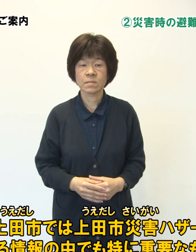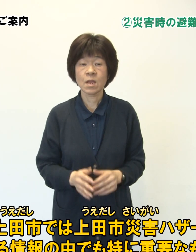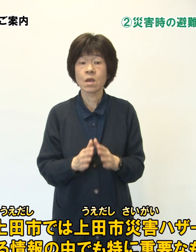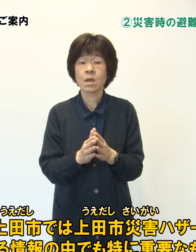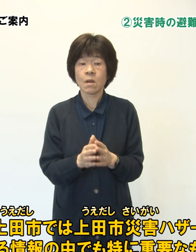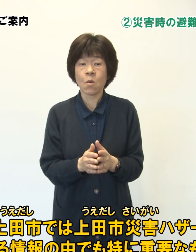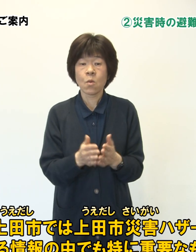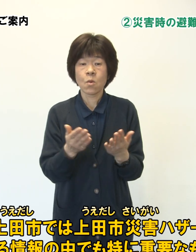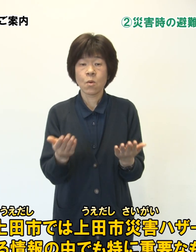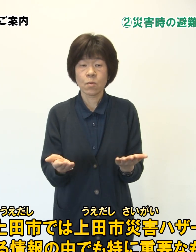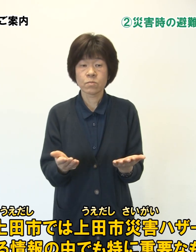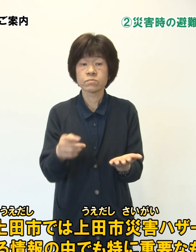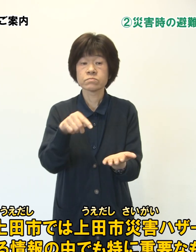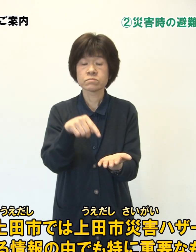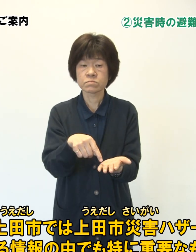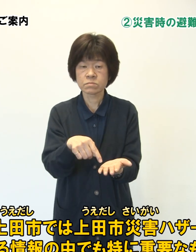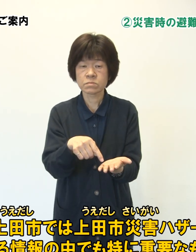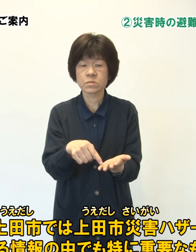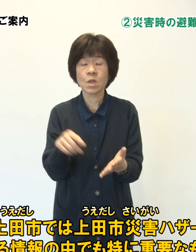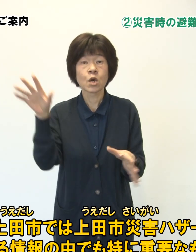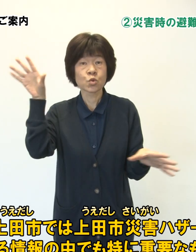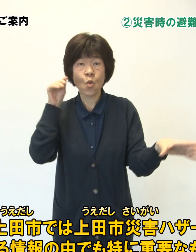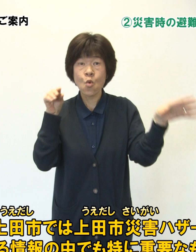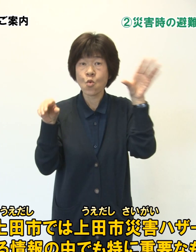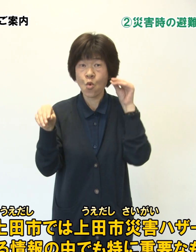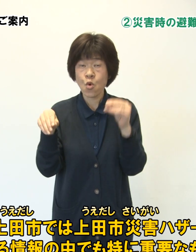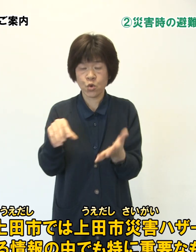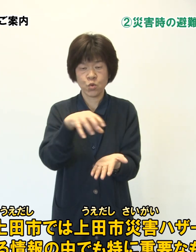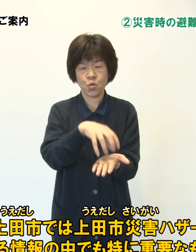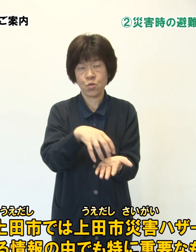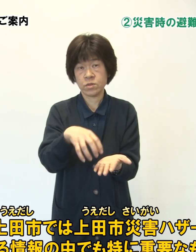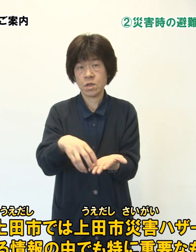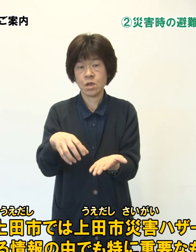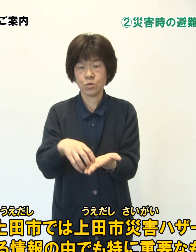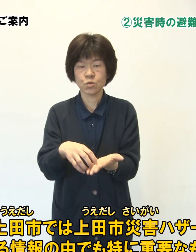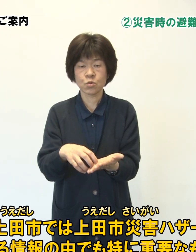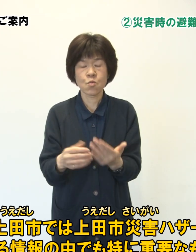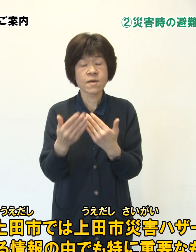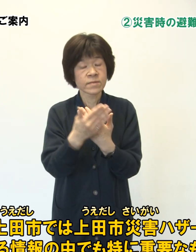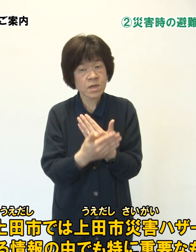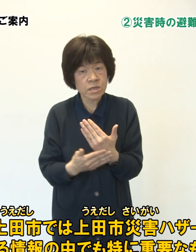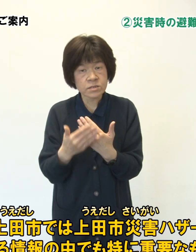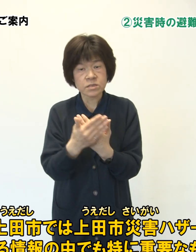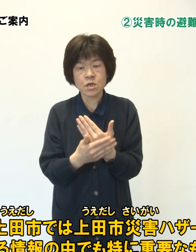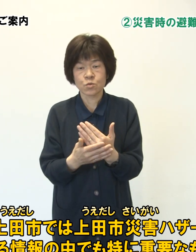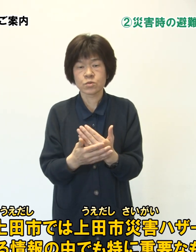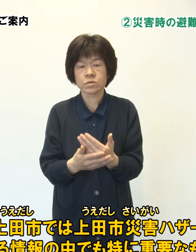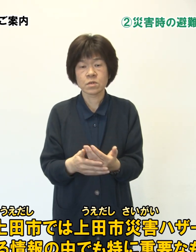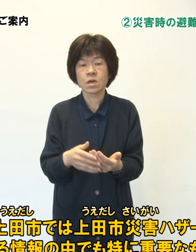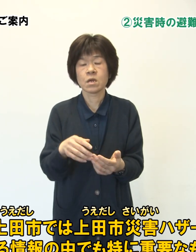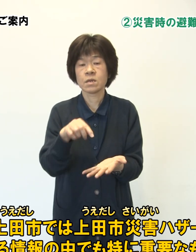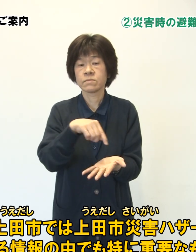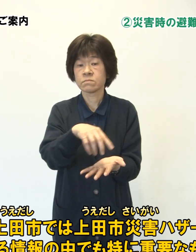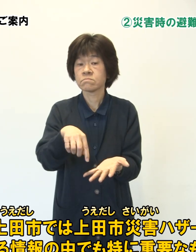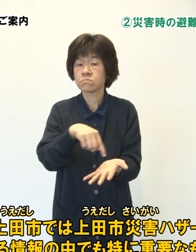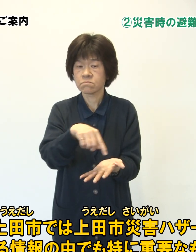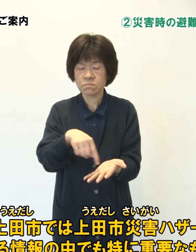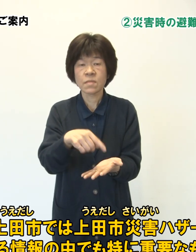それに伴い、上田市では上田市災害ハザードマップに掲載されている情報の中でも特